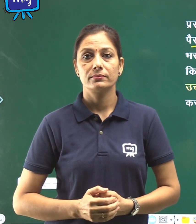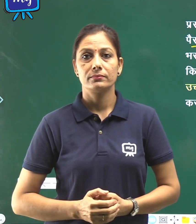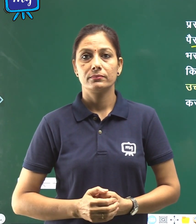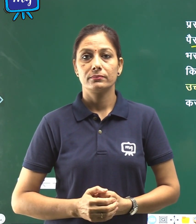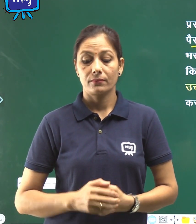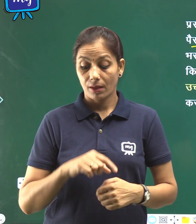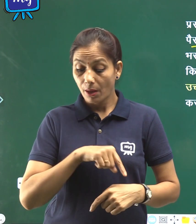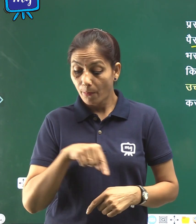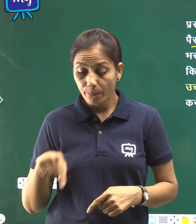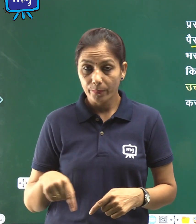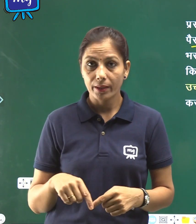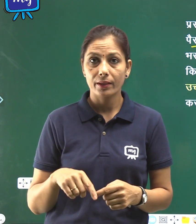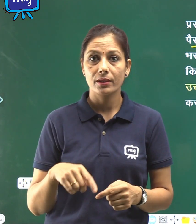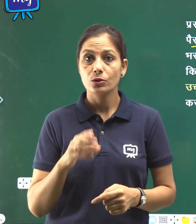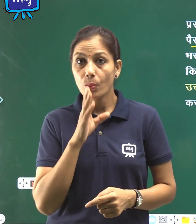पैर धोने के लिए